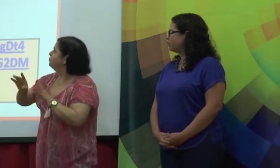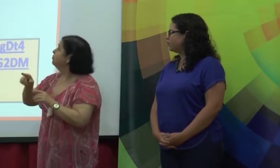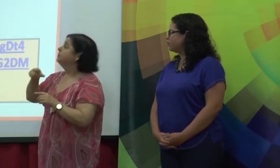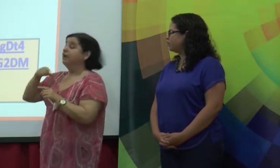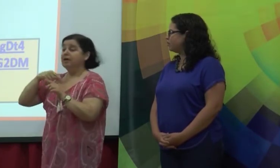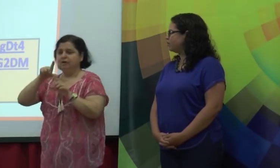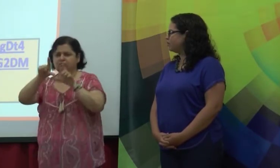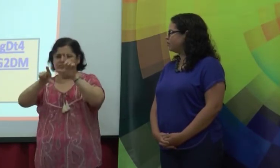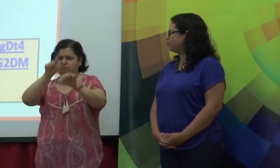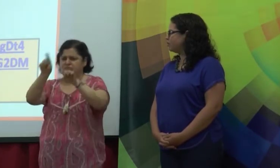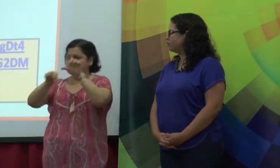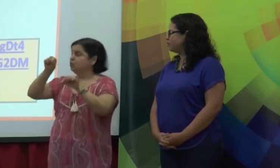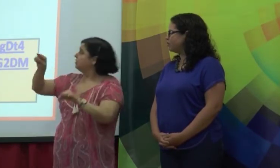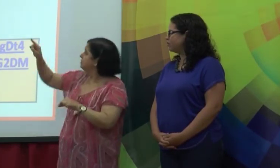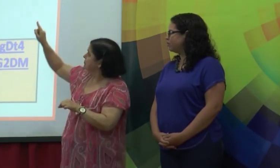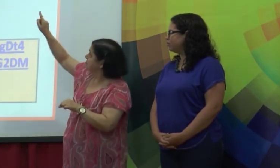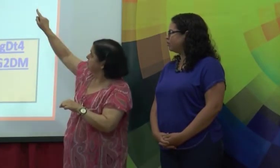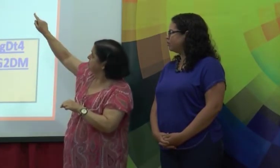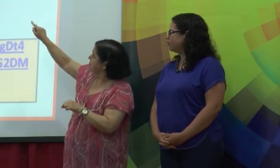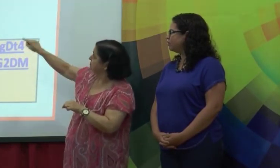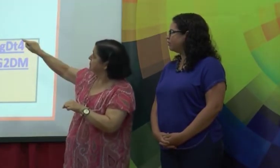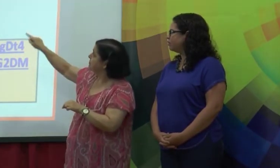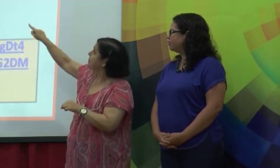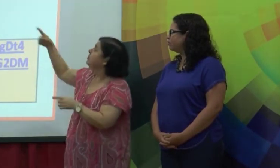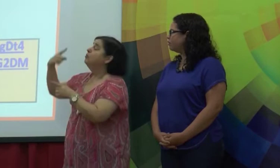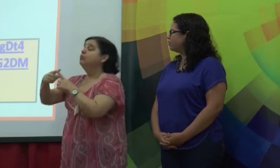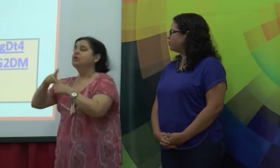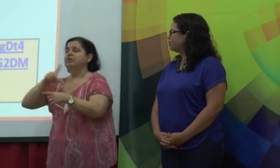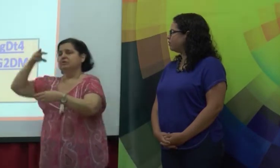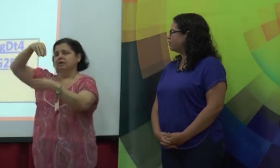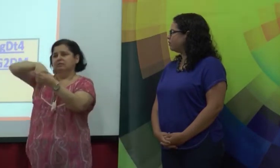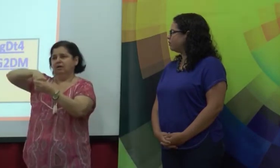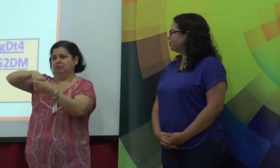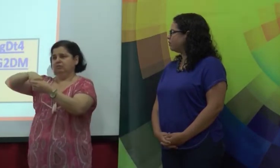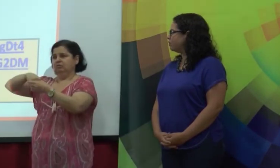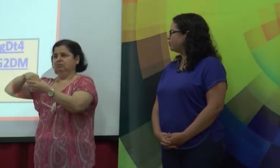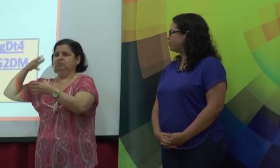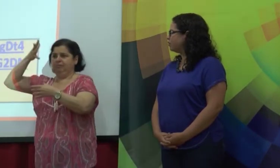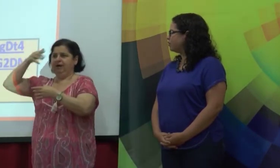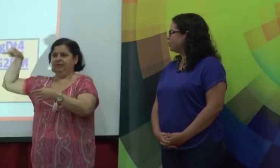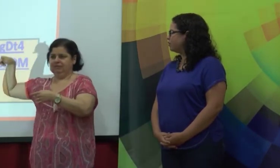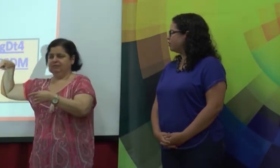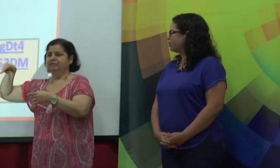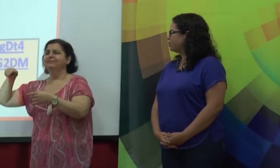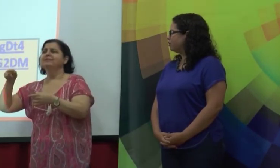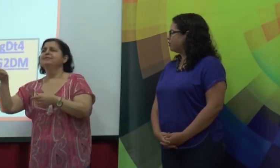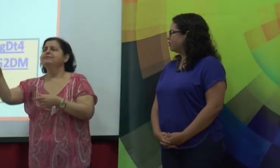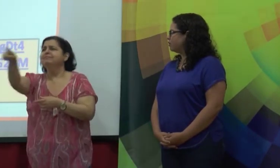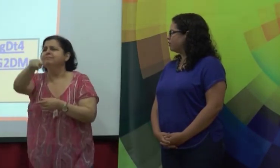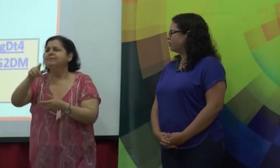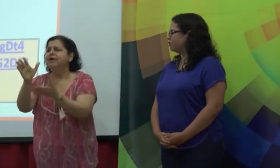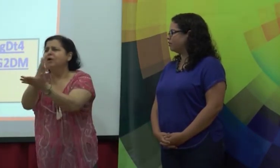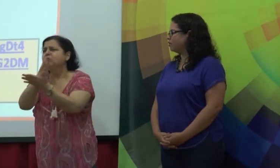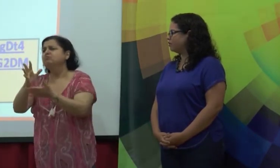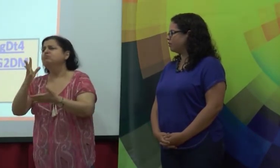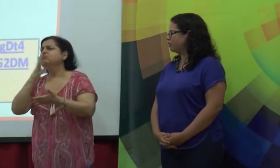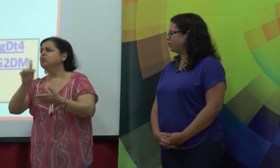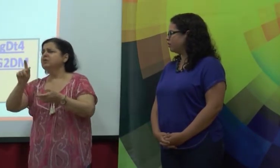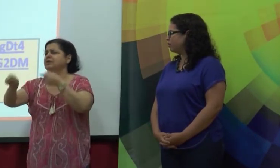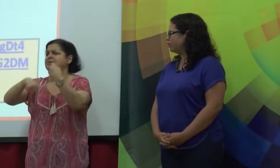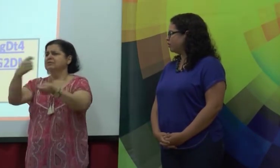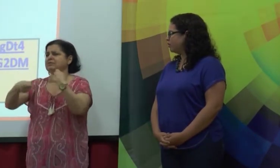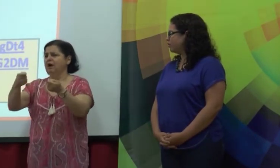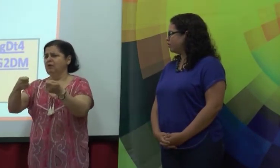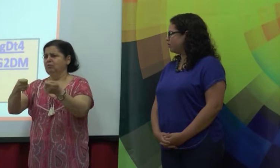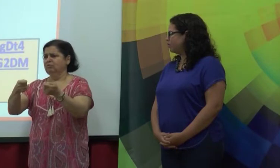A gente não tem tempo de fazer a explicação adequada deles agora, tá? Mas esses sinais que estão